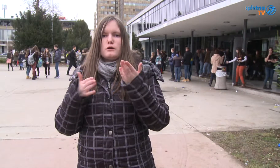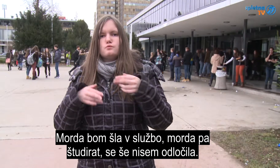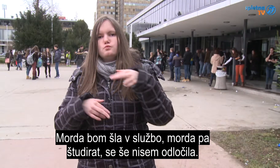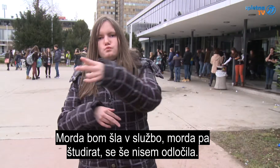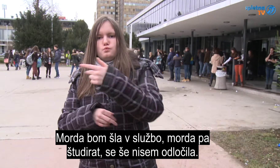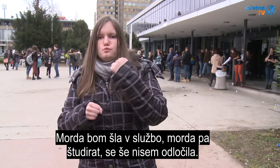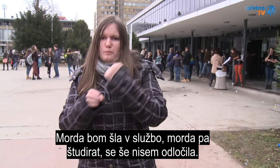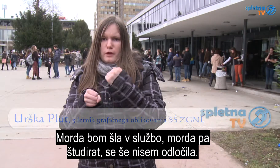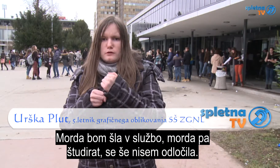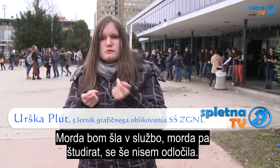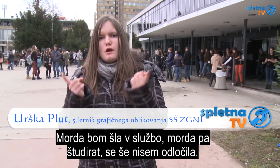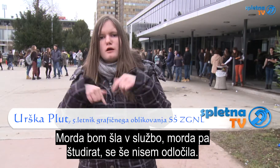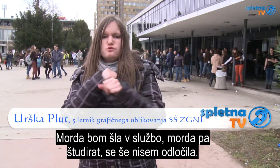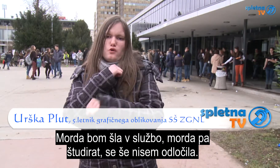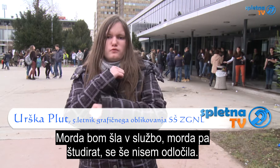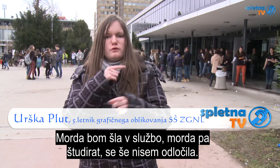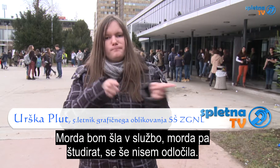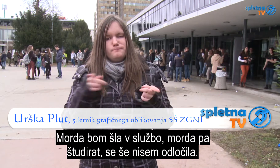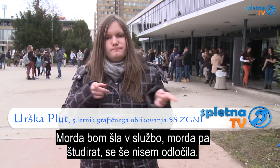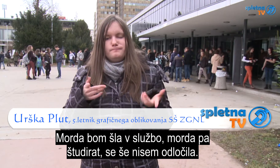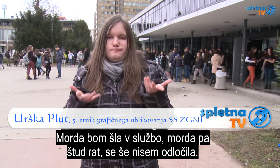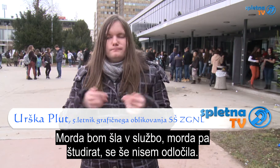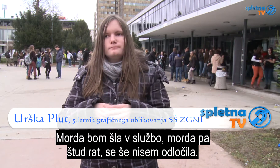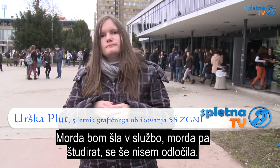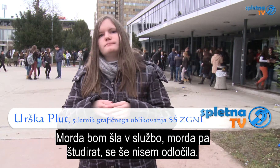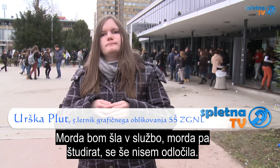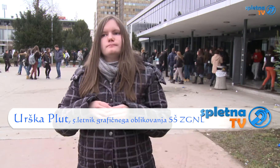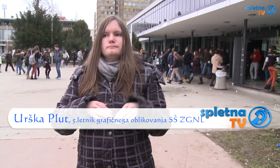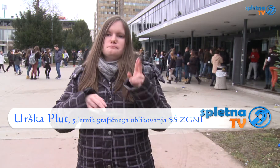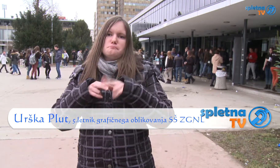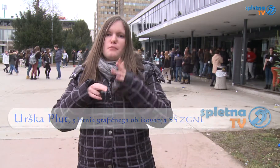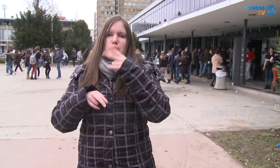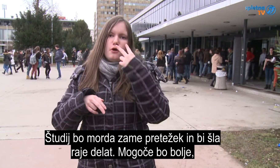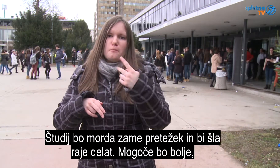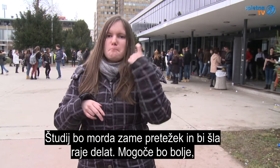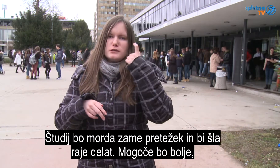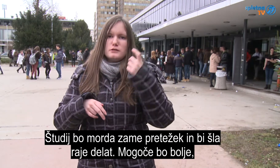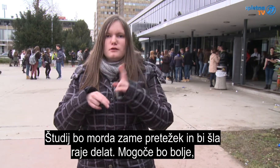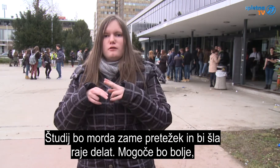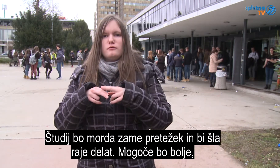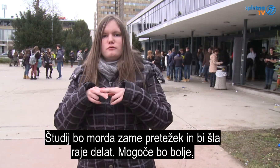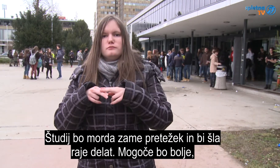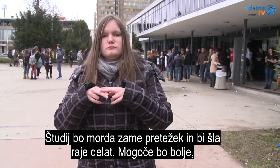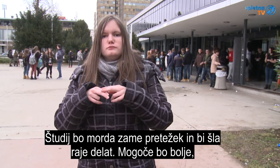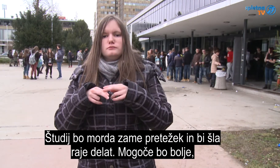Mogoče bo prišla v službo, ali pa mogoče študira, se še ne odloča. Bo videla, bo